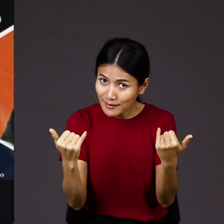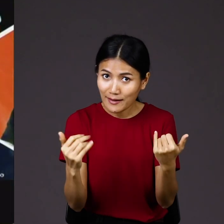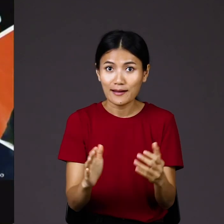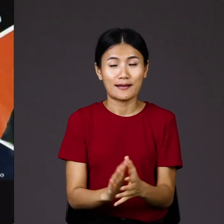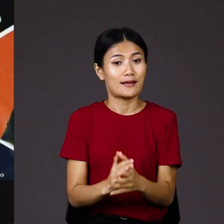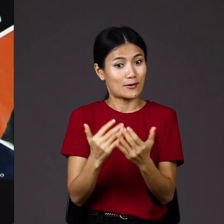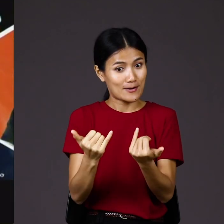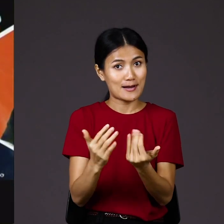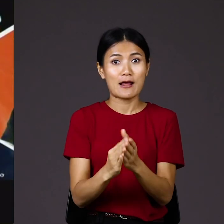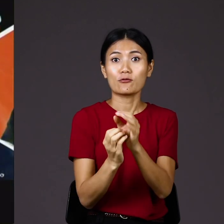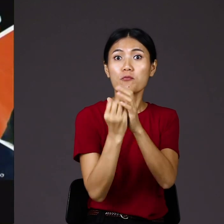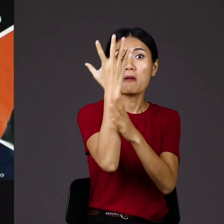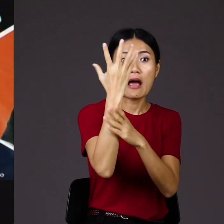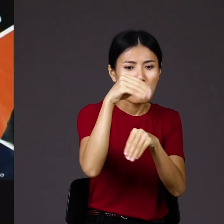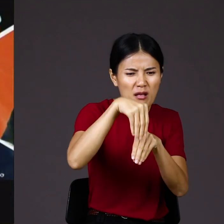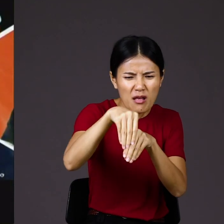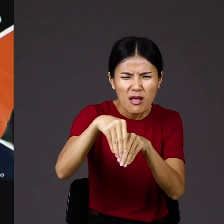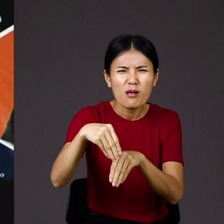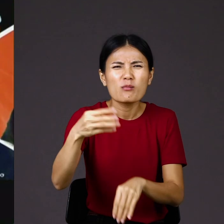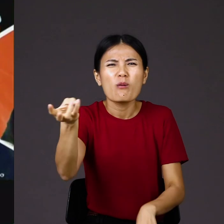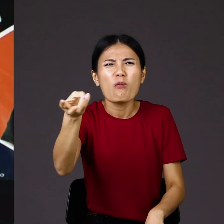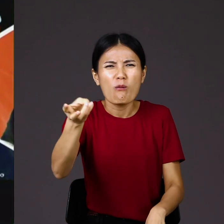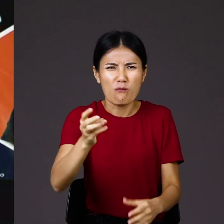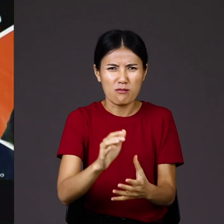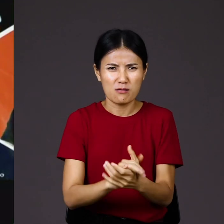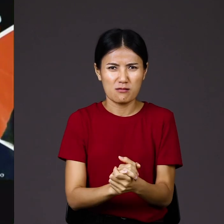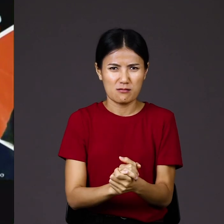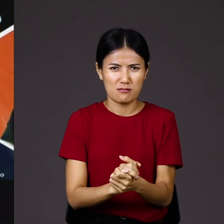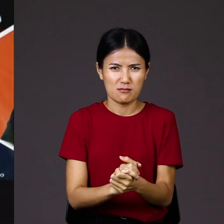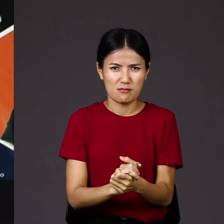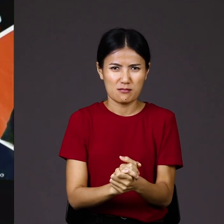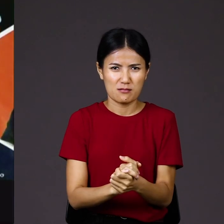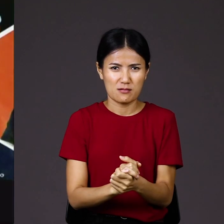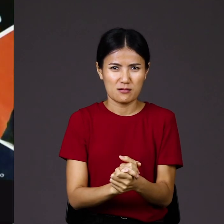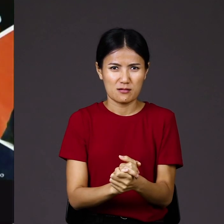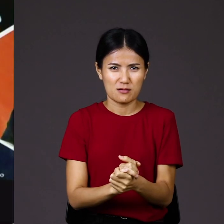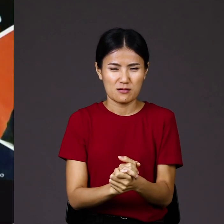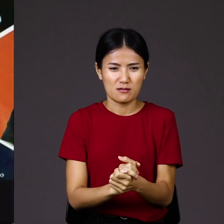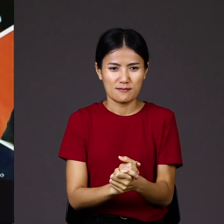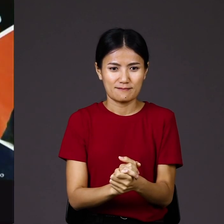ที่มีพื้นที่สีเขียวน้อยที่สุดในประเทศไทย